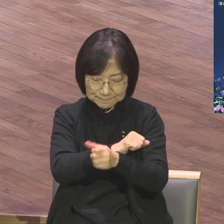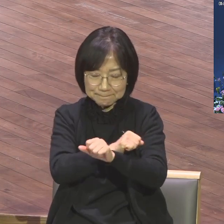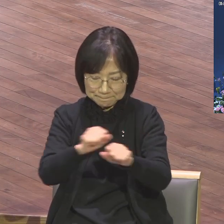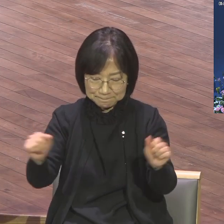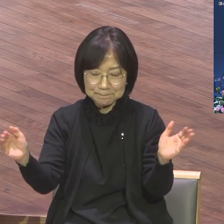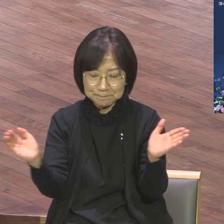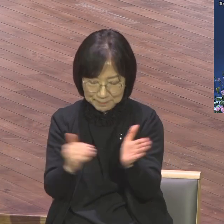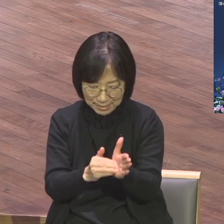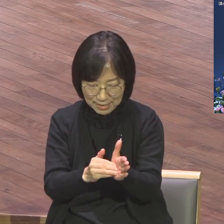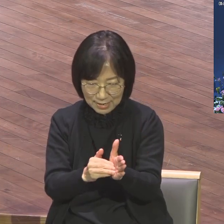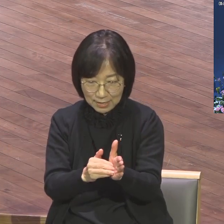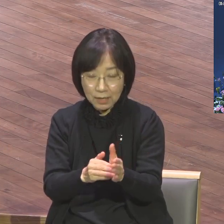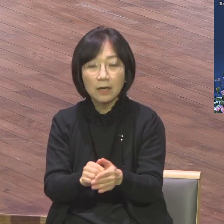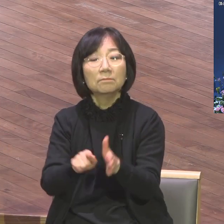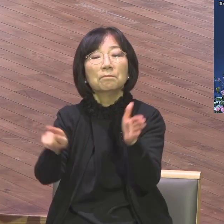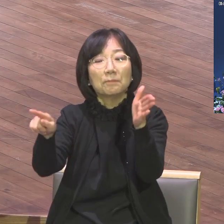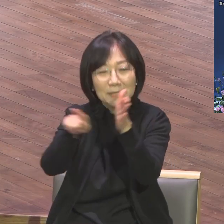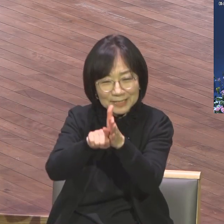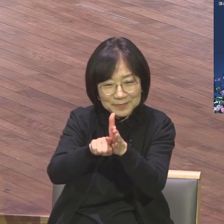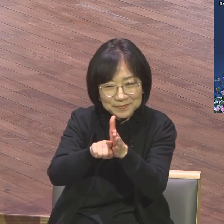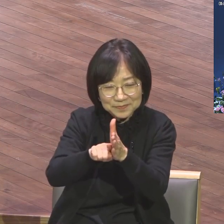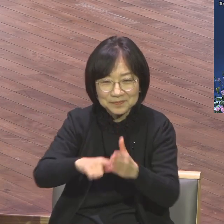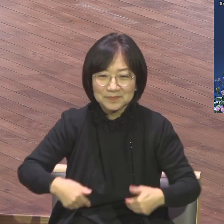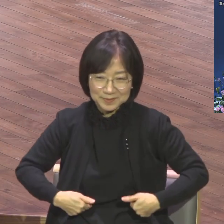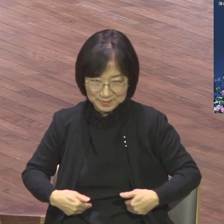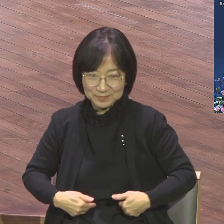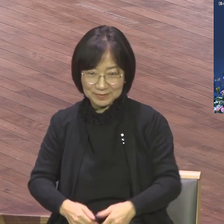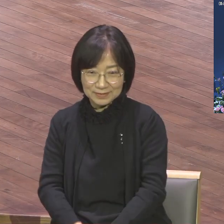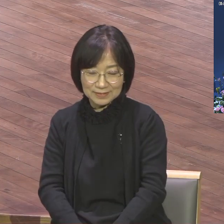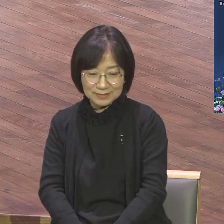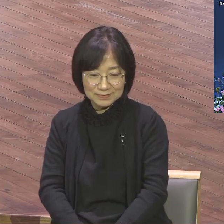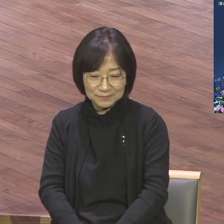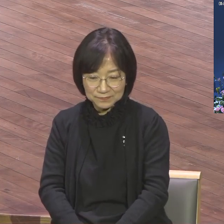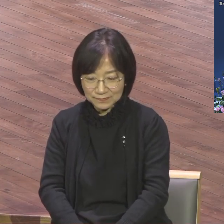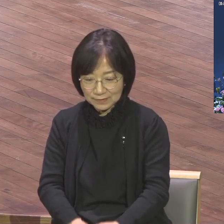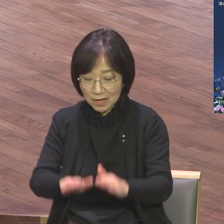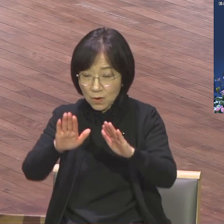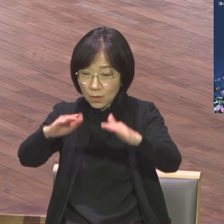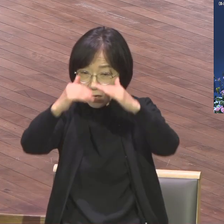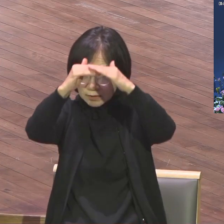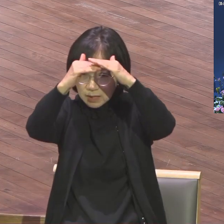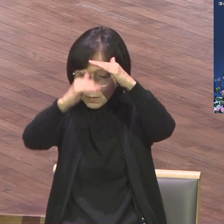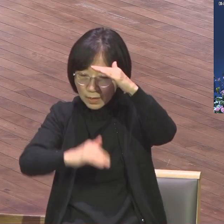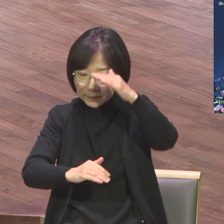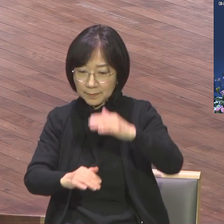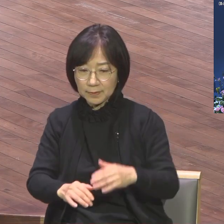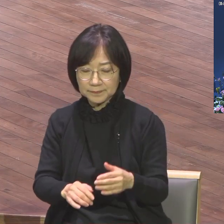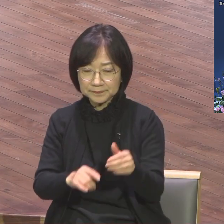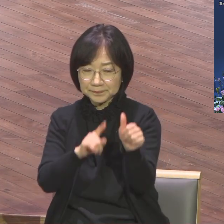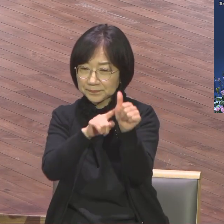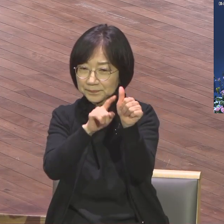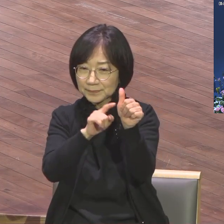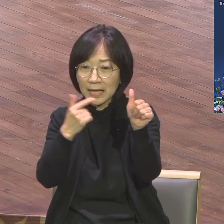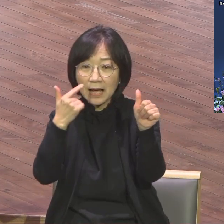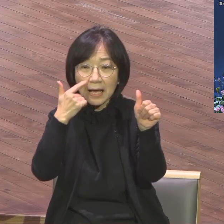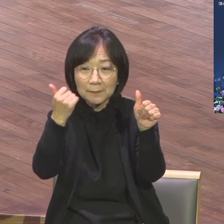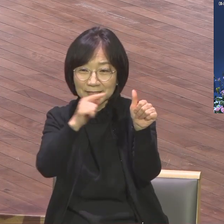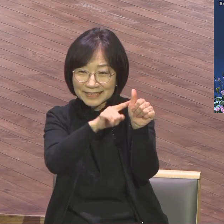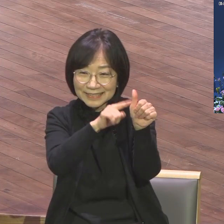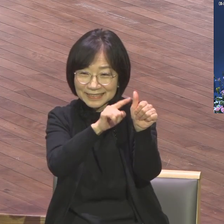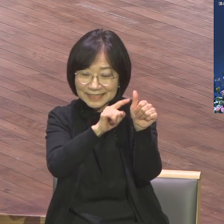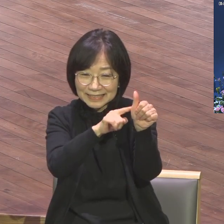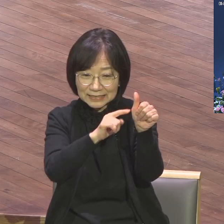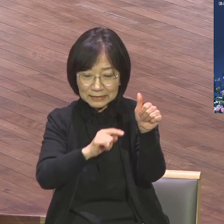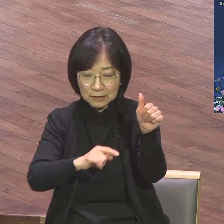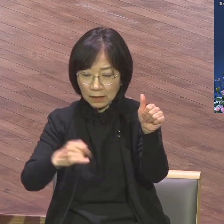확신, 이 믿음이 있어야 믿음. 자, 오늘 본문에 보면 한 아버지가 등장하지요. 원인 모를